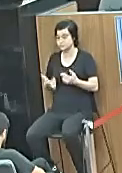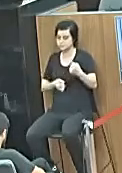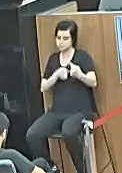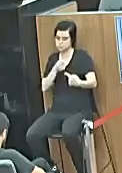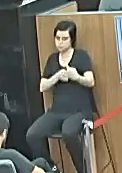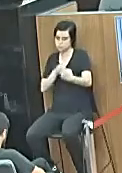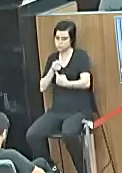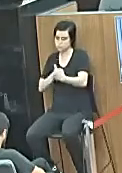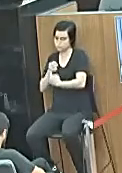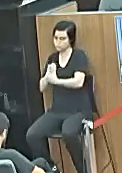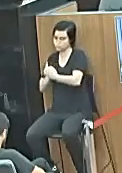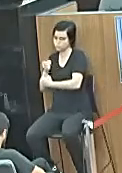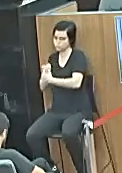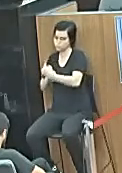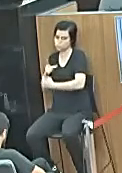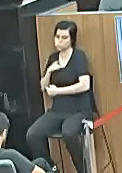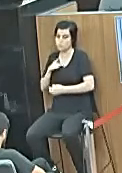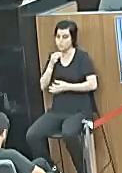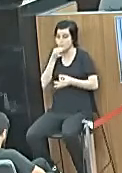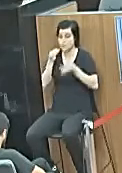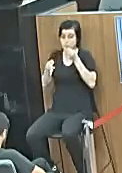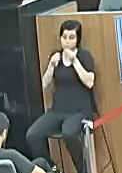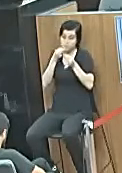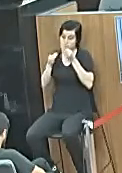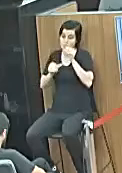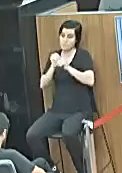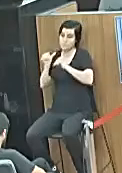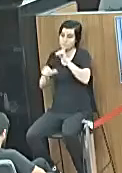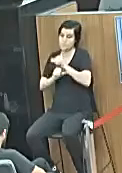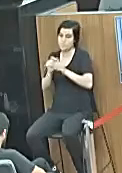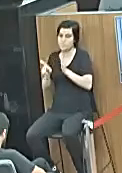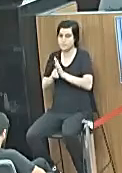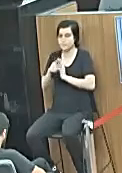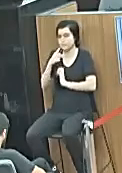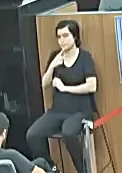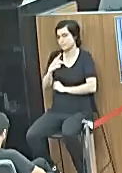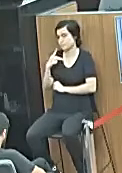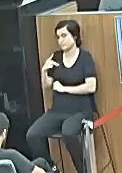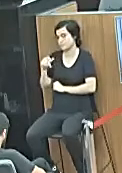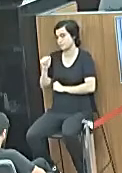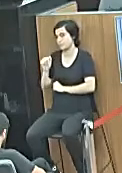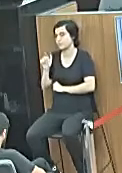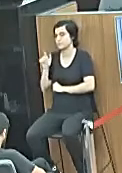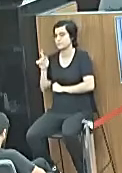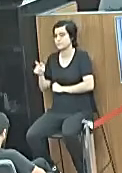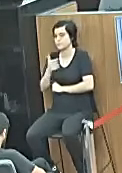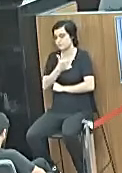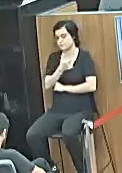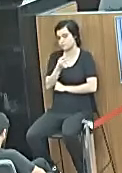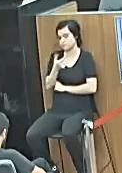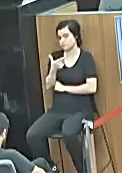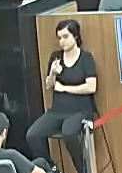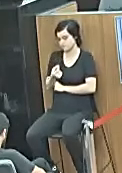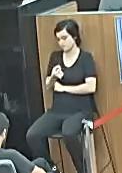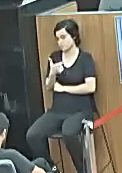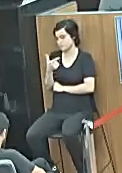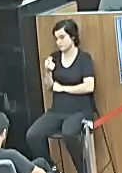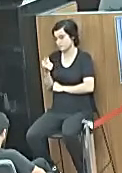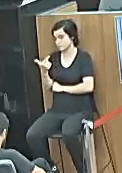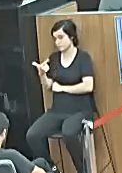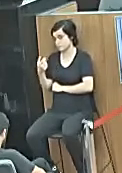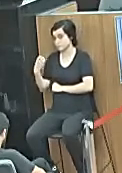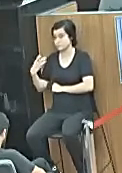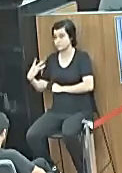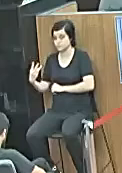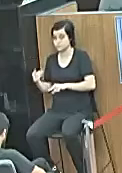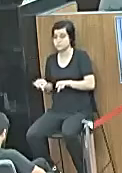discussões foram apresentadas sugestões de alteração do ppg 2020 e 2023 e de recomendações